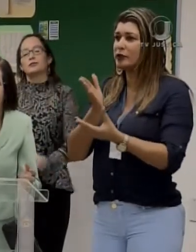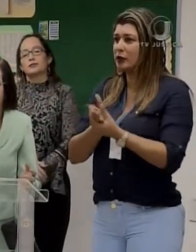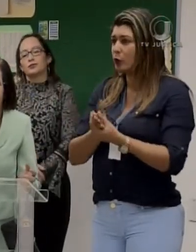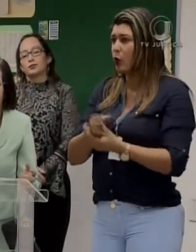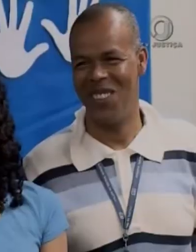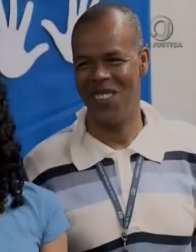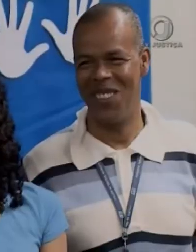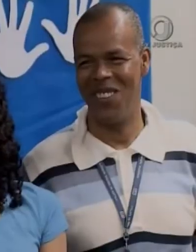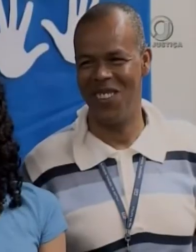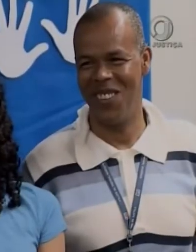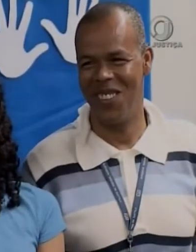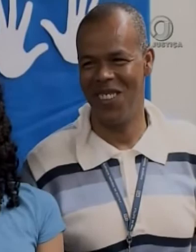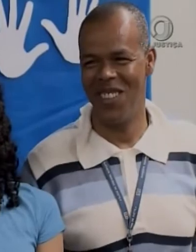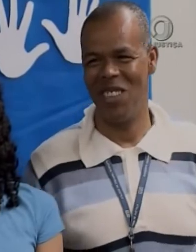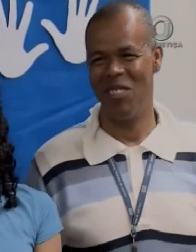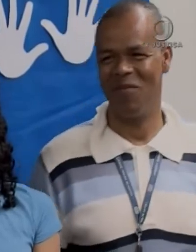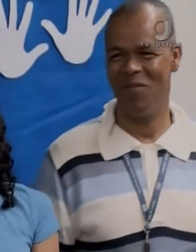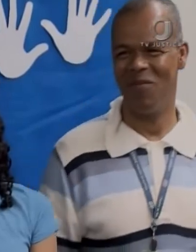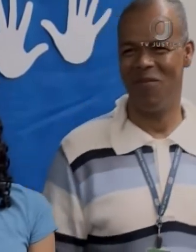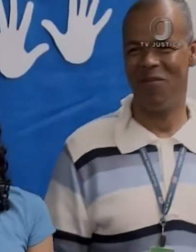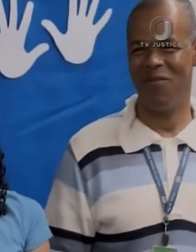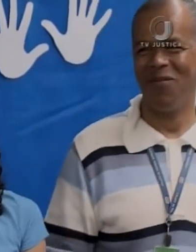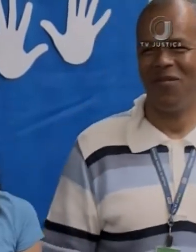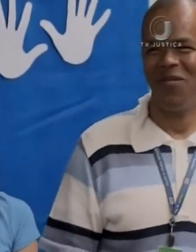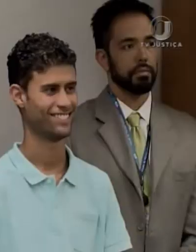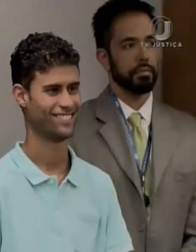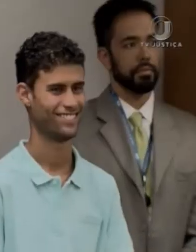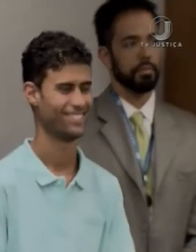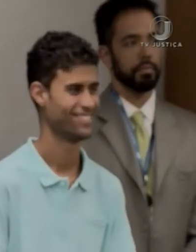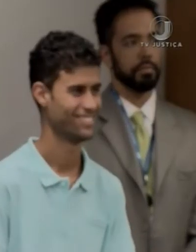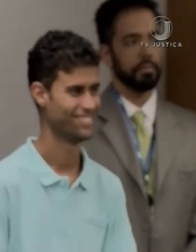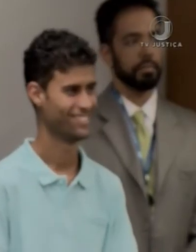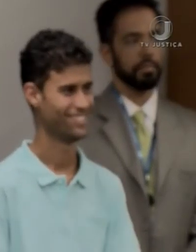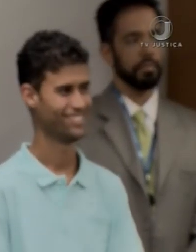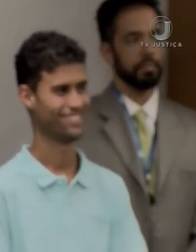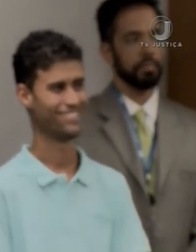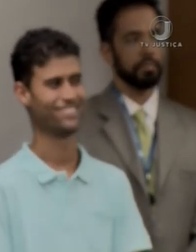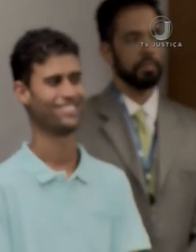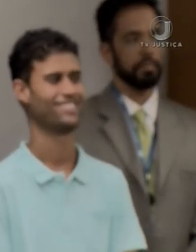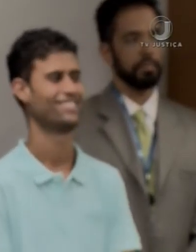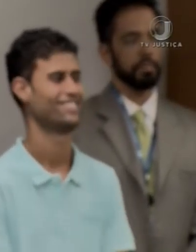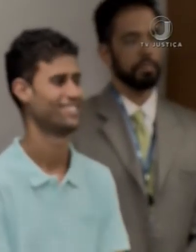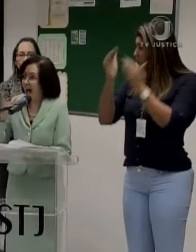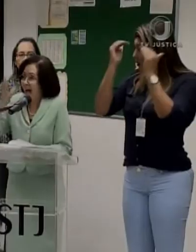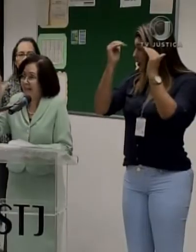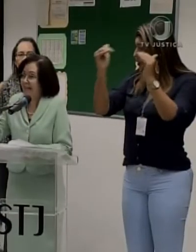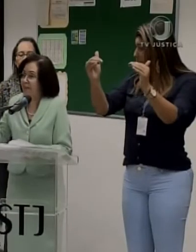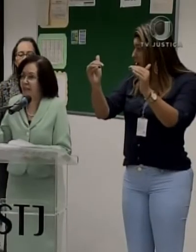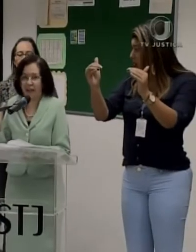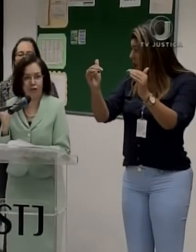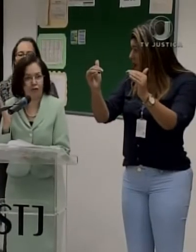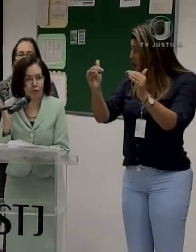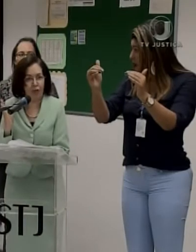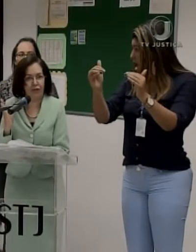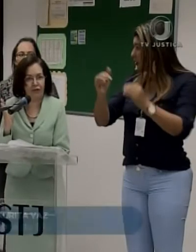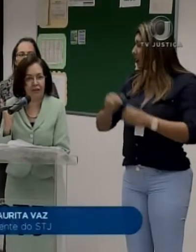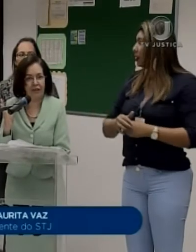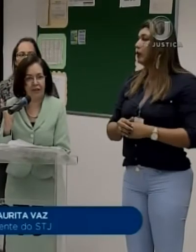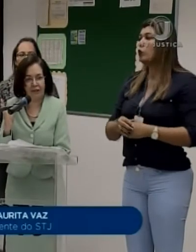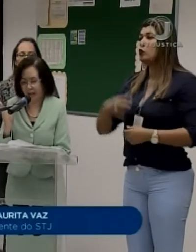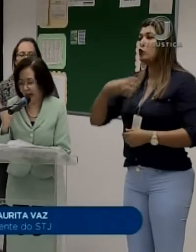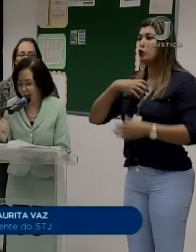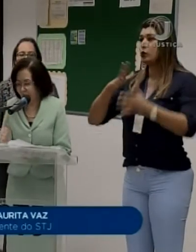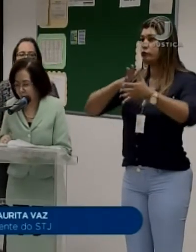Humberto Martins, destacaram a importância do trabalho de cada um para o desenvolvimento do tribunal. As